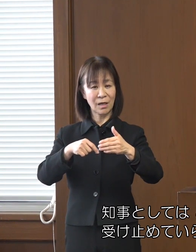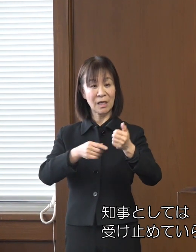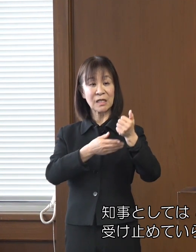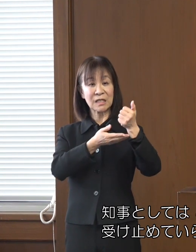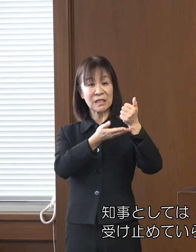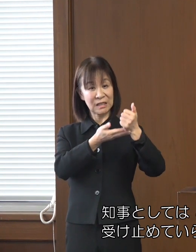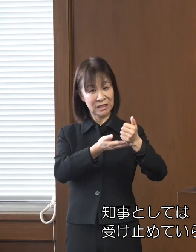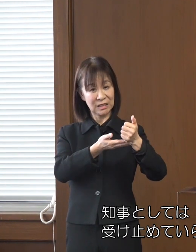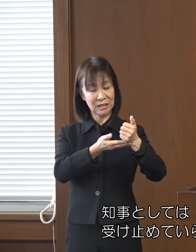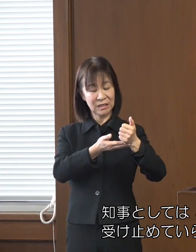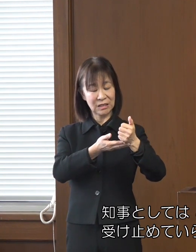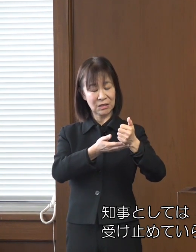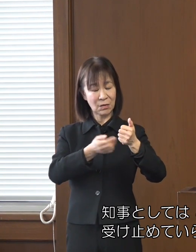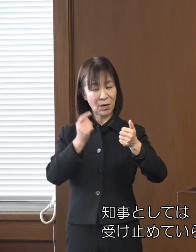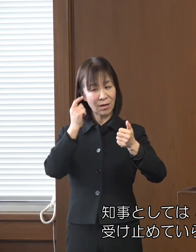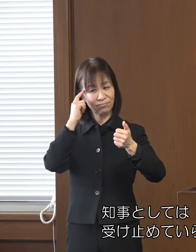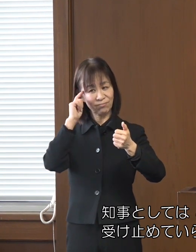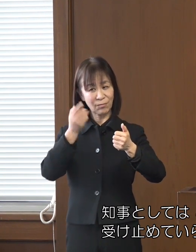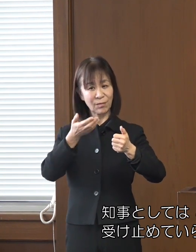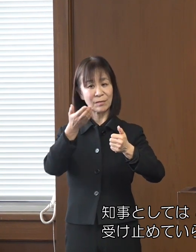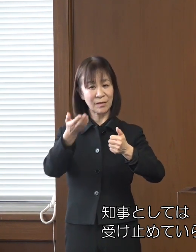告の内容を受け止めていらっしゃいますか。